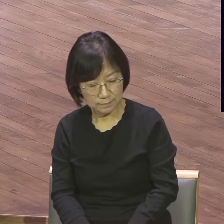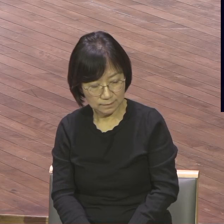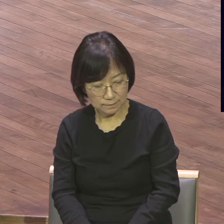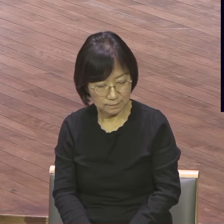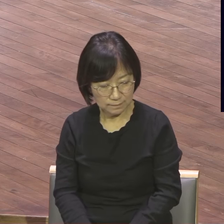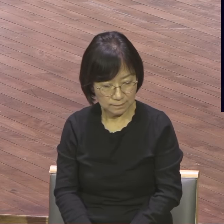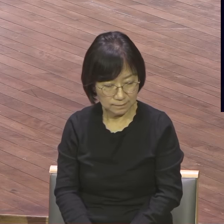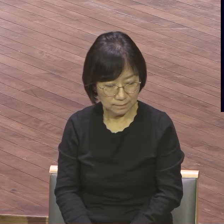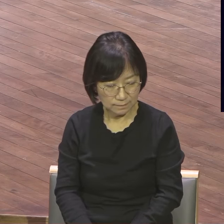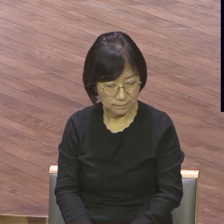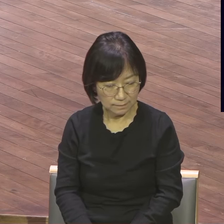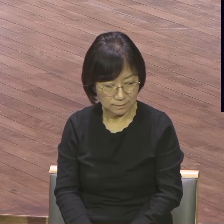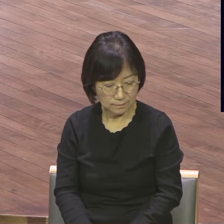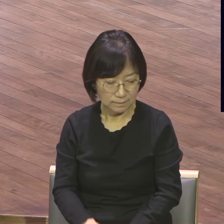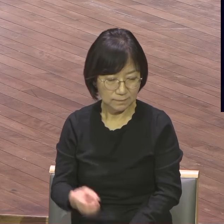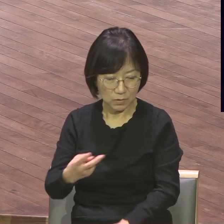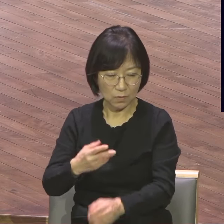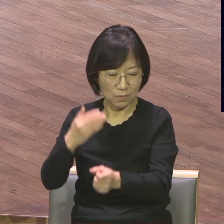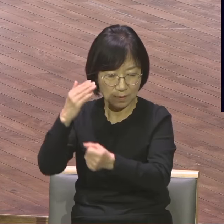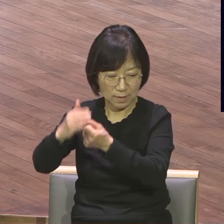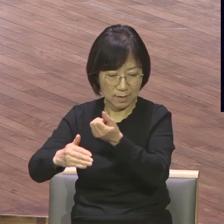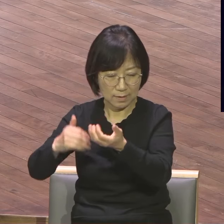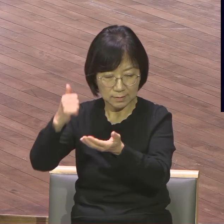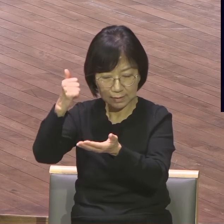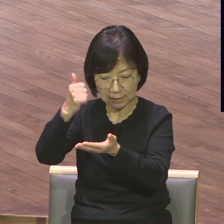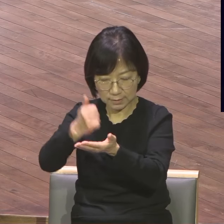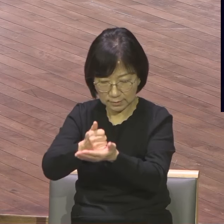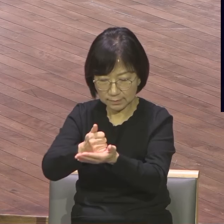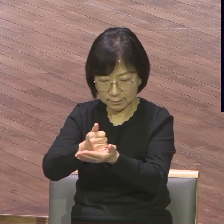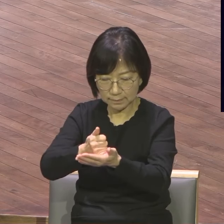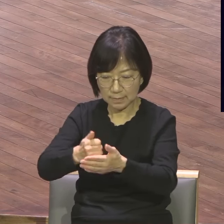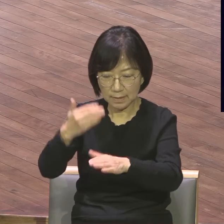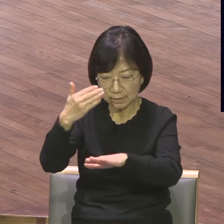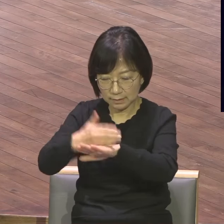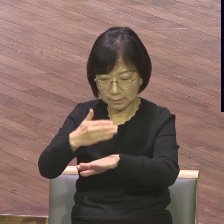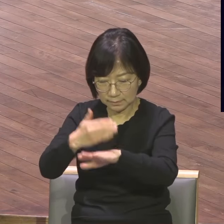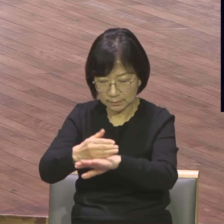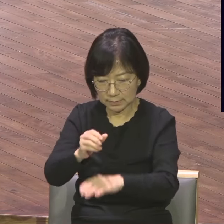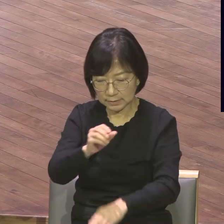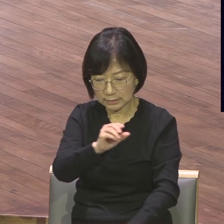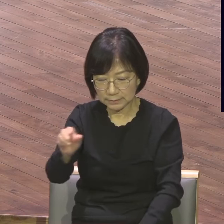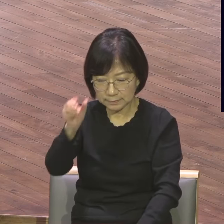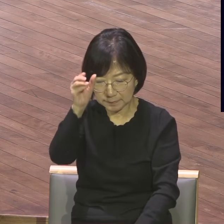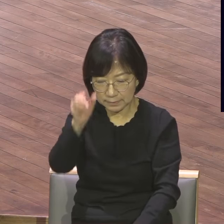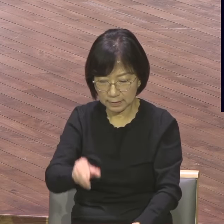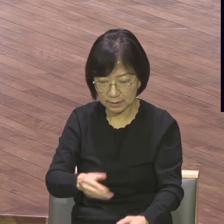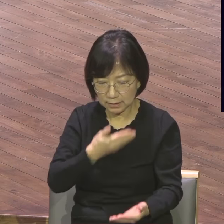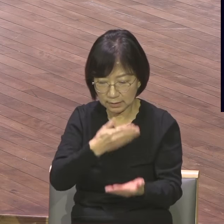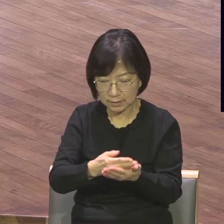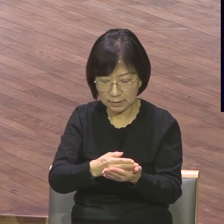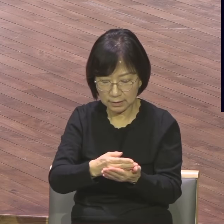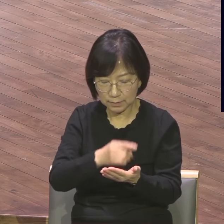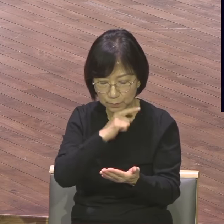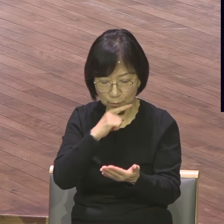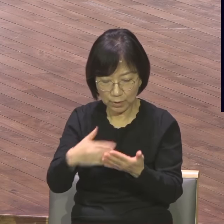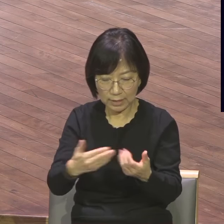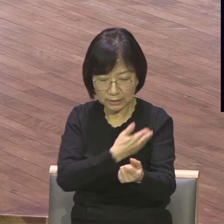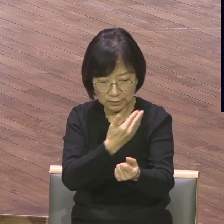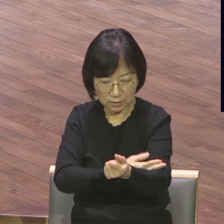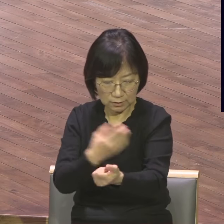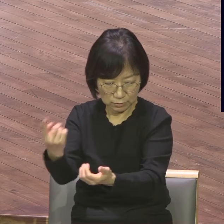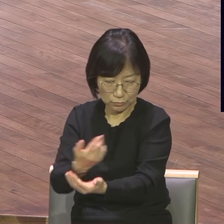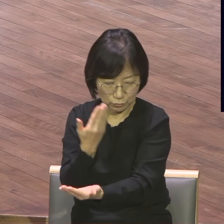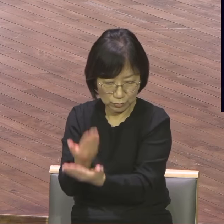주옵소서. 하나님 감사합니다. 이 능력이 오늘 나에게 임하게 하여 주시고 충만하게 하여 주옵소서. 우리 시간 한번 취하며